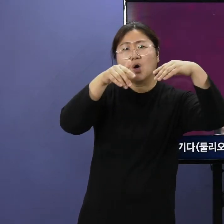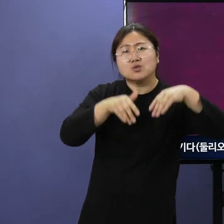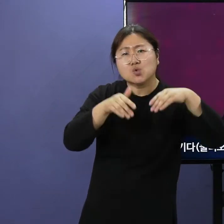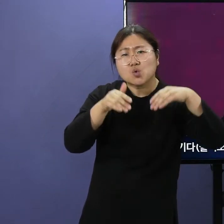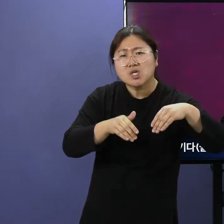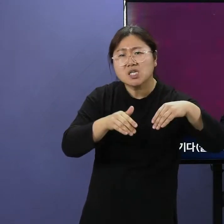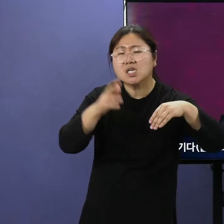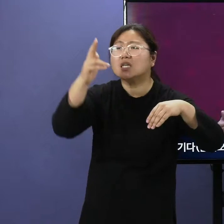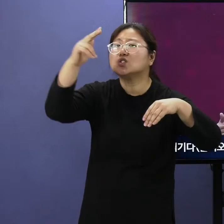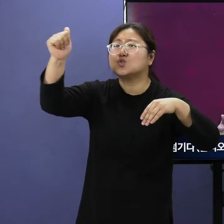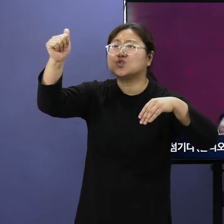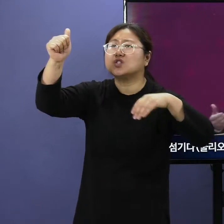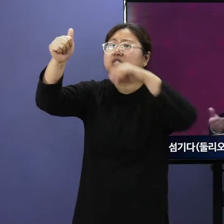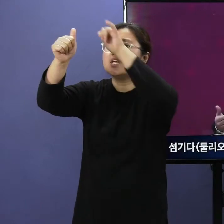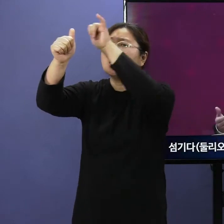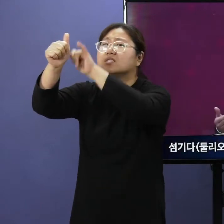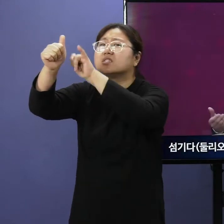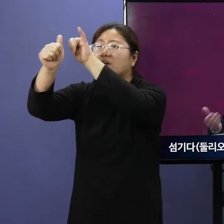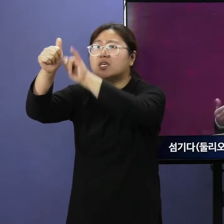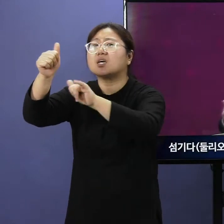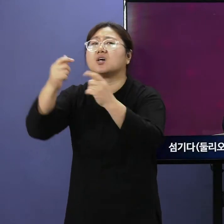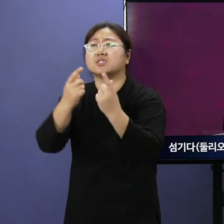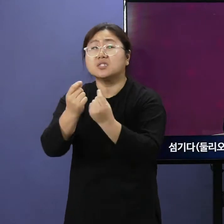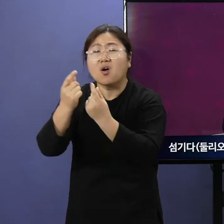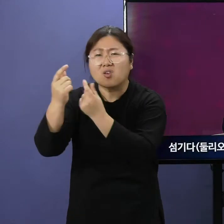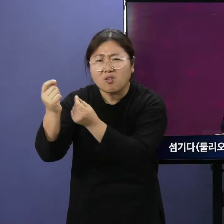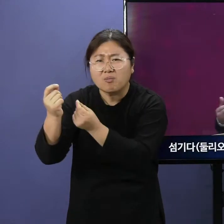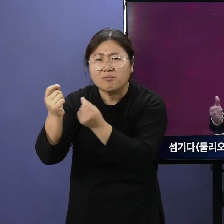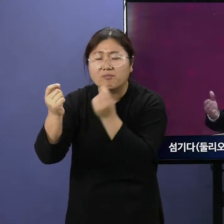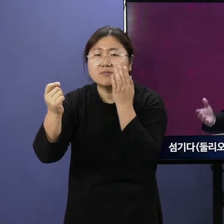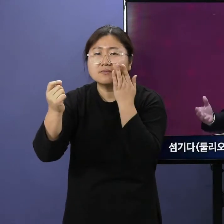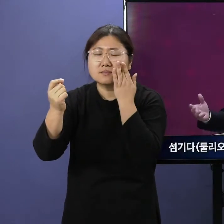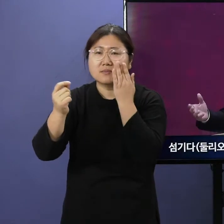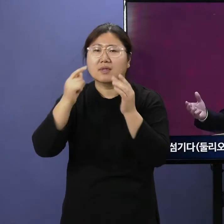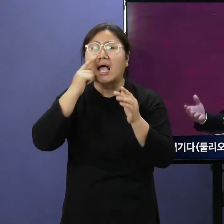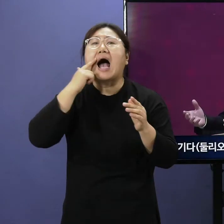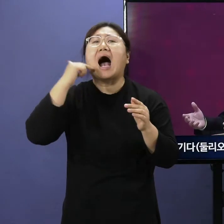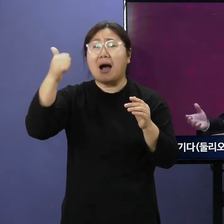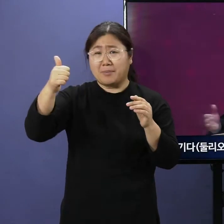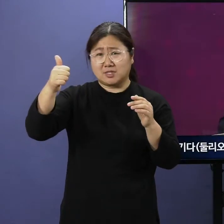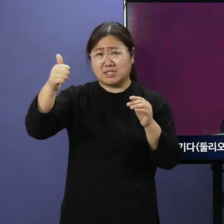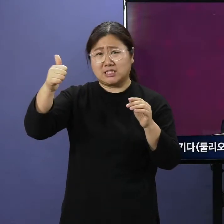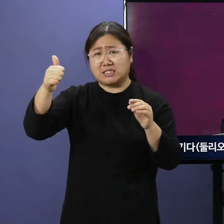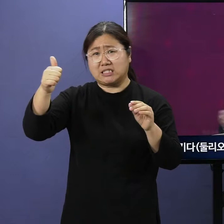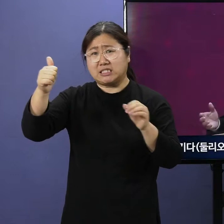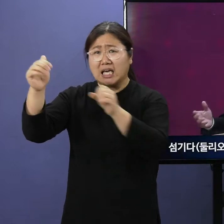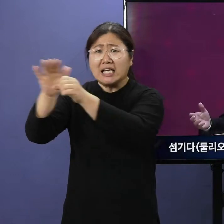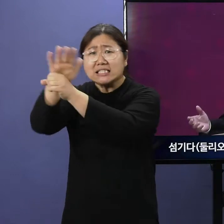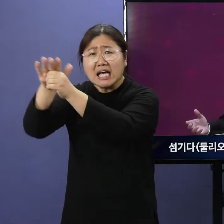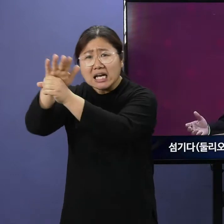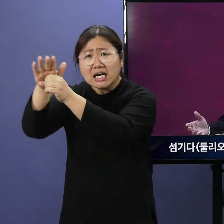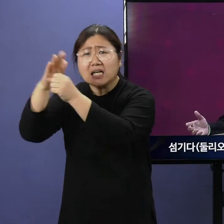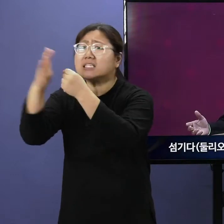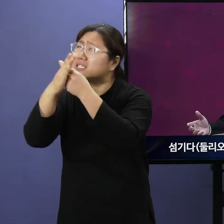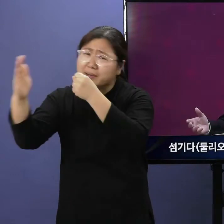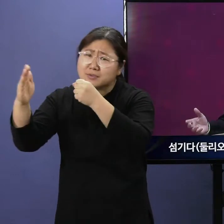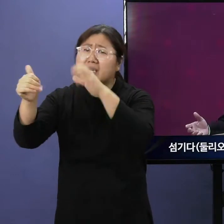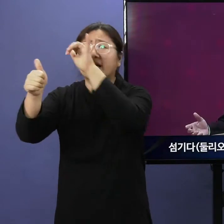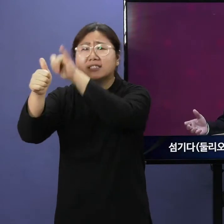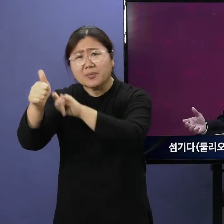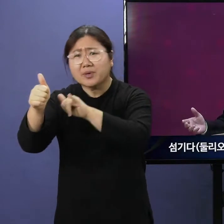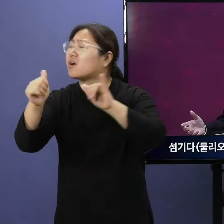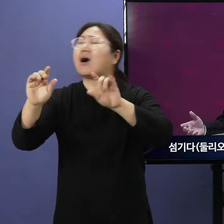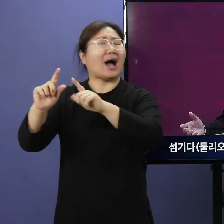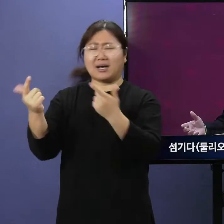섬기듯 마치 월급을 따박따박 받아서 그 사장을 잘 섬기는 것처럼, 그 일하는 것처럼